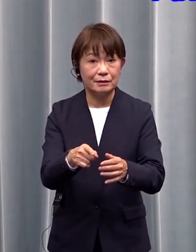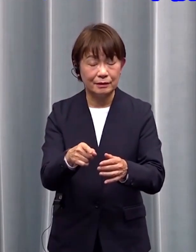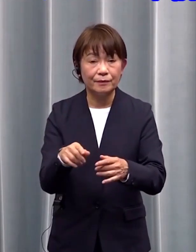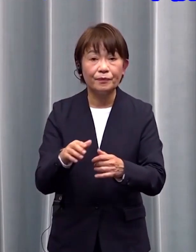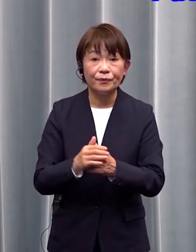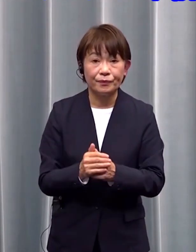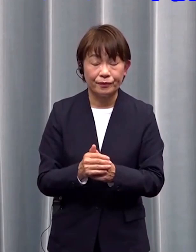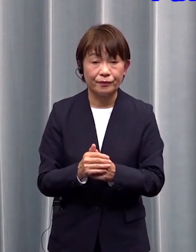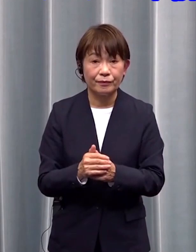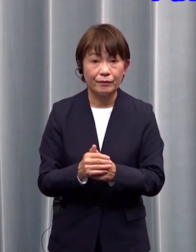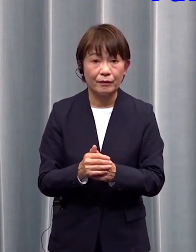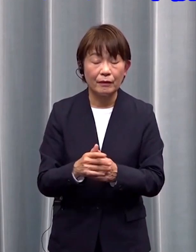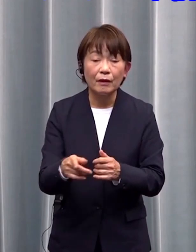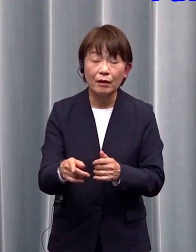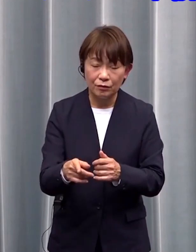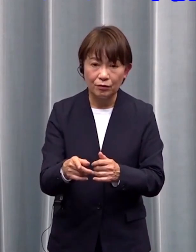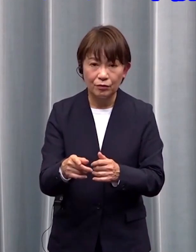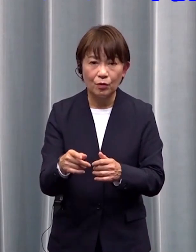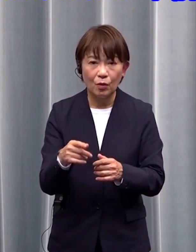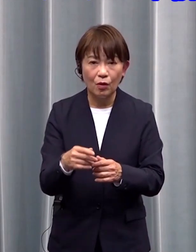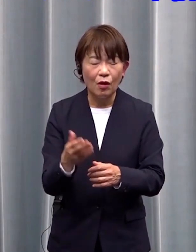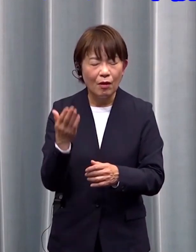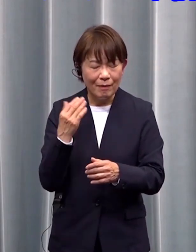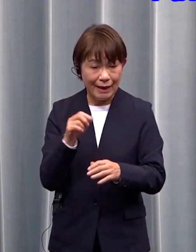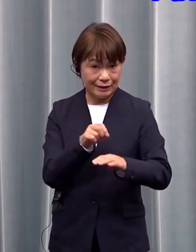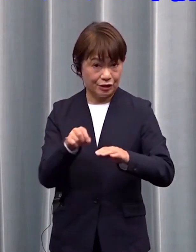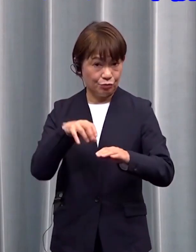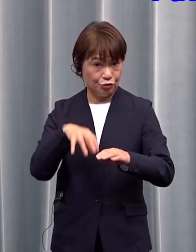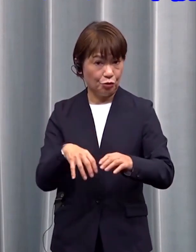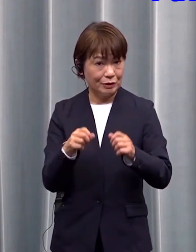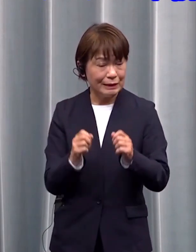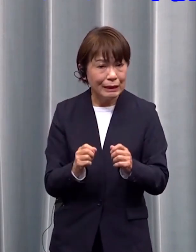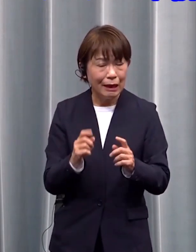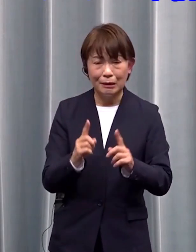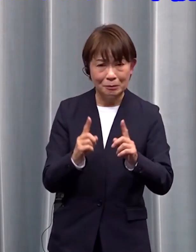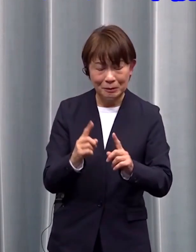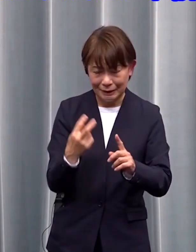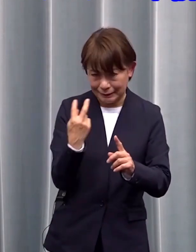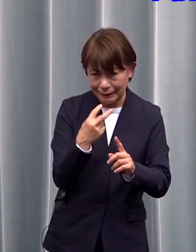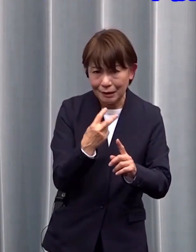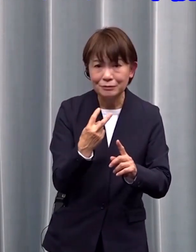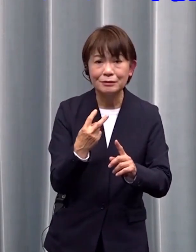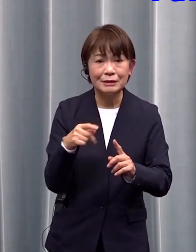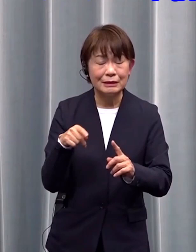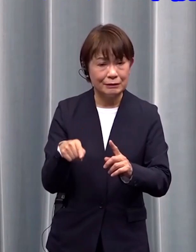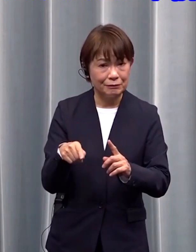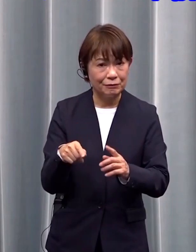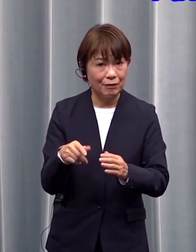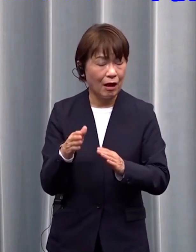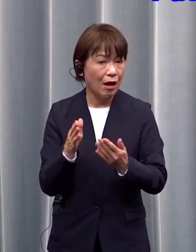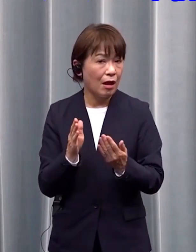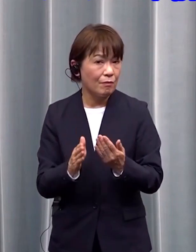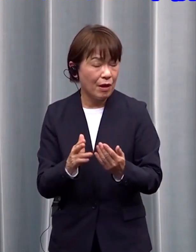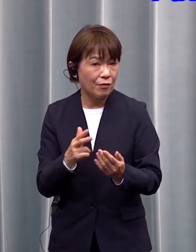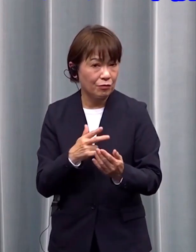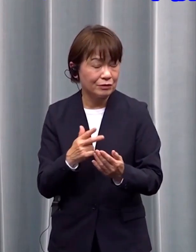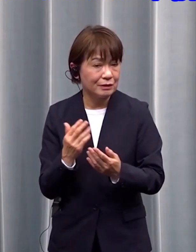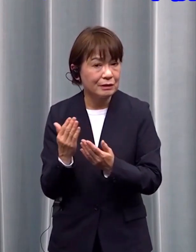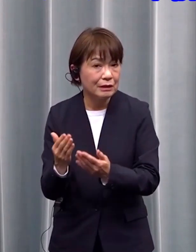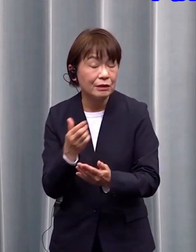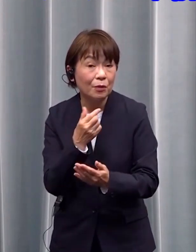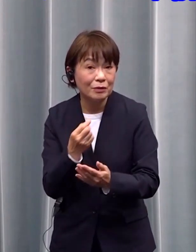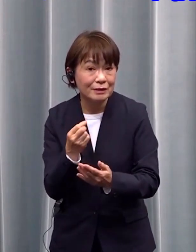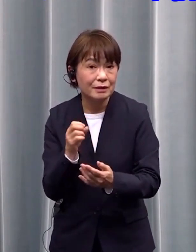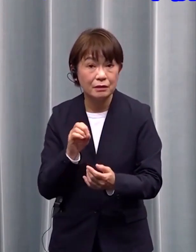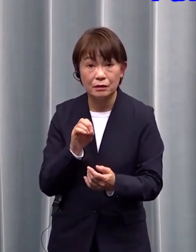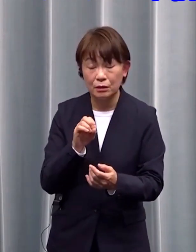くれと言って会ったようですが、中にはですね、被害のことを細かく聞かないと言いながら、拷問性交を受けたのか、何回受けたのかと、ま